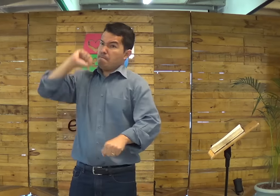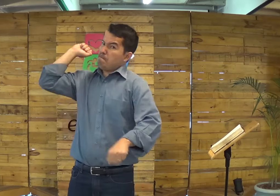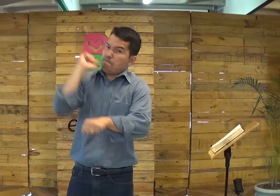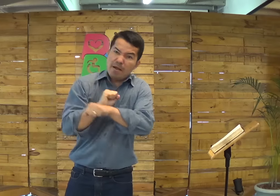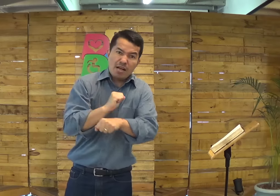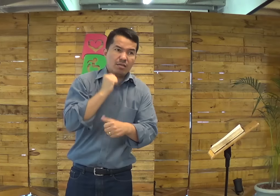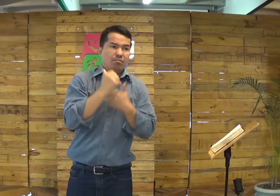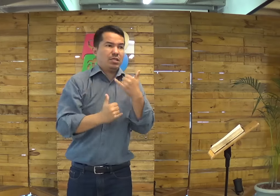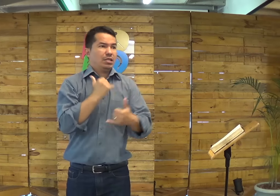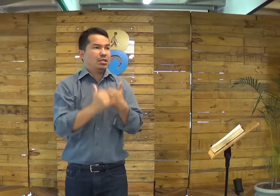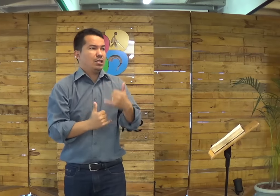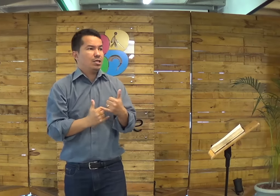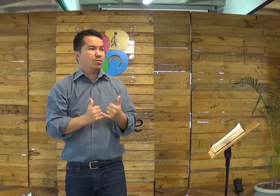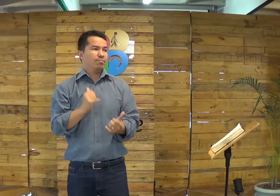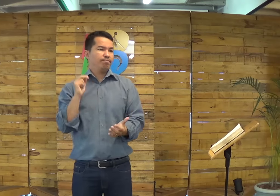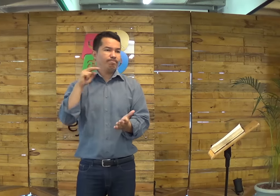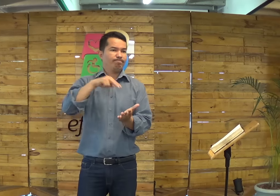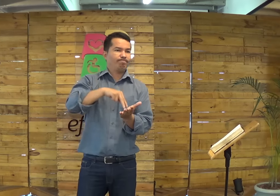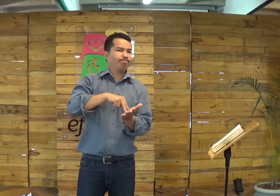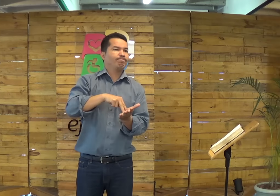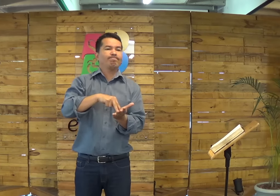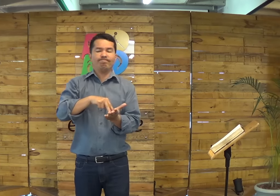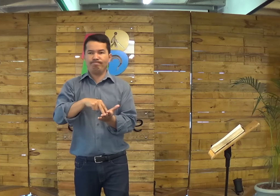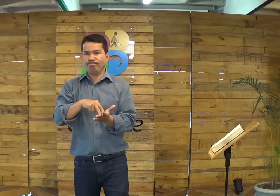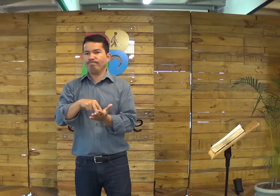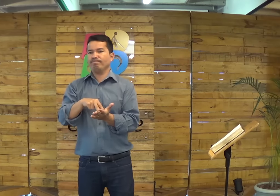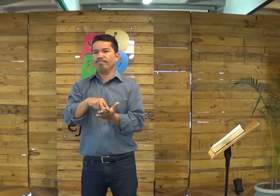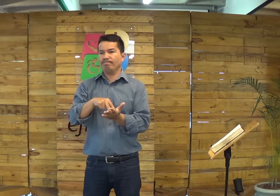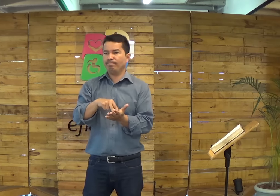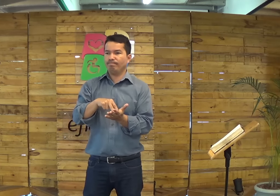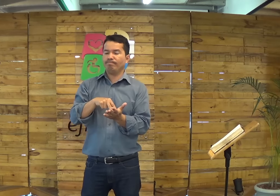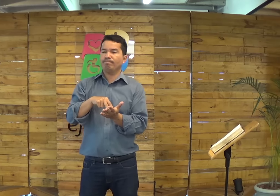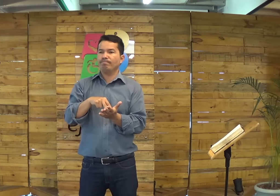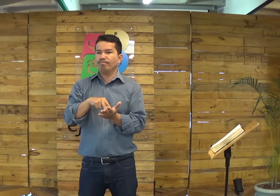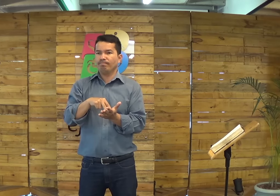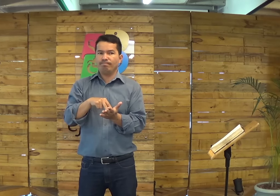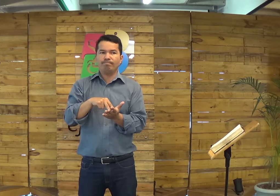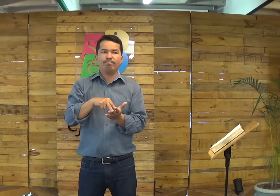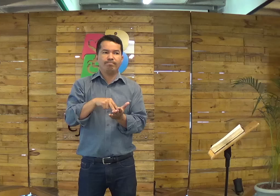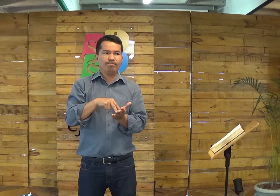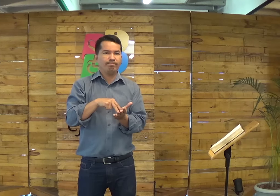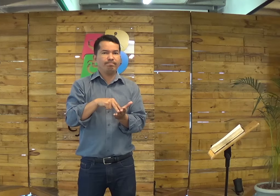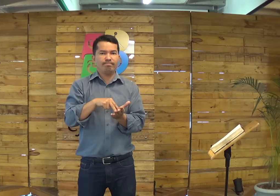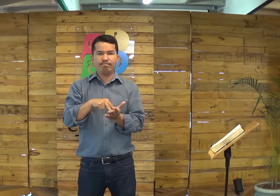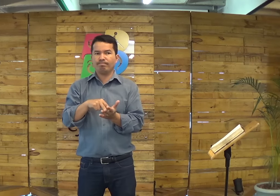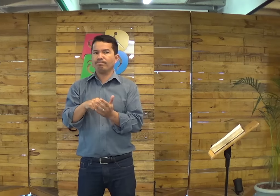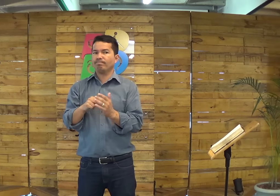certeza parando de brincar eu vou pedir para você ficar em